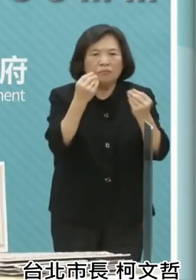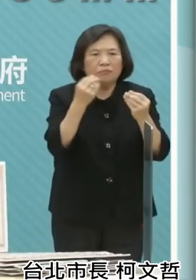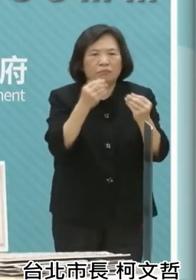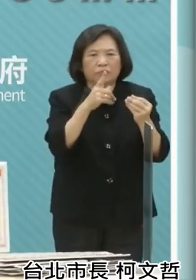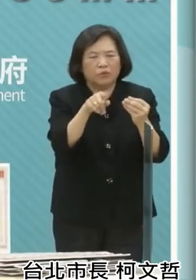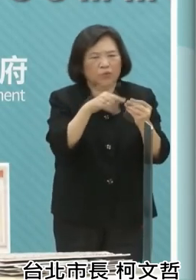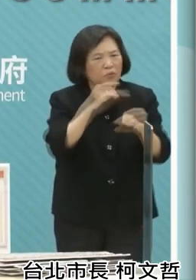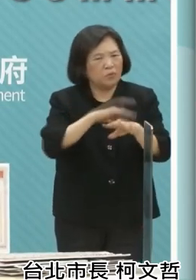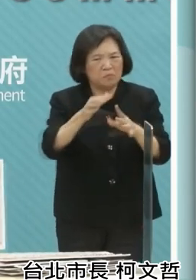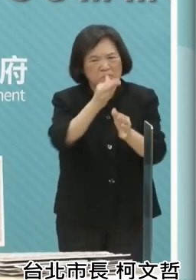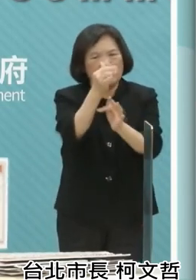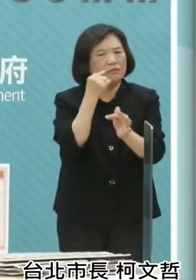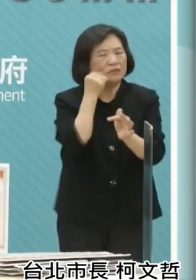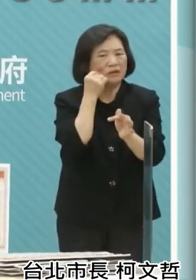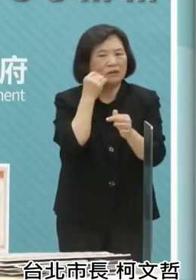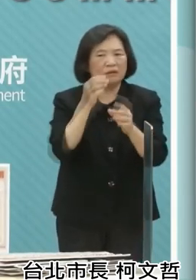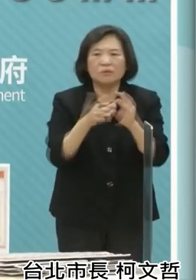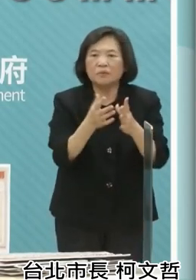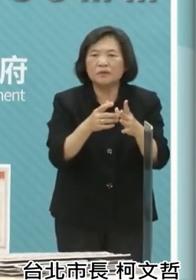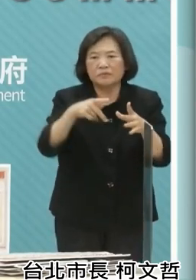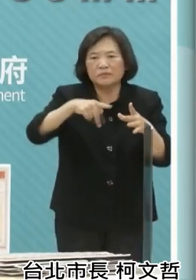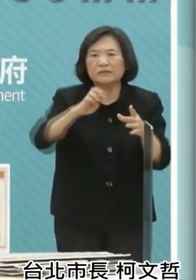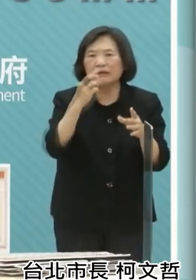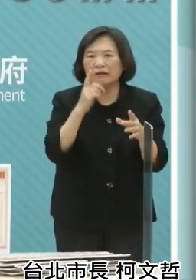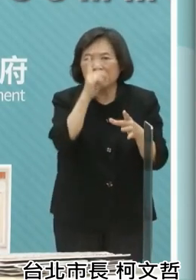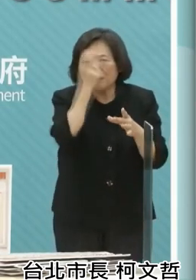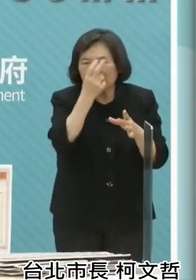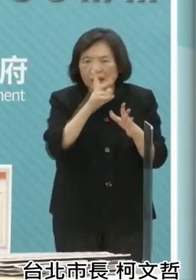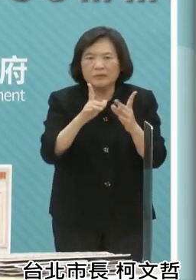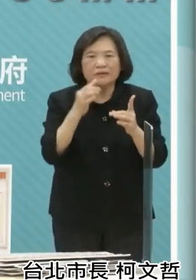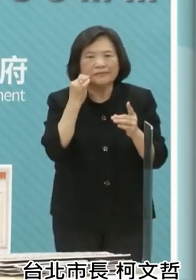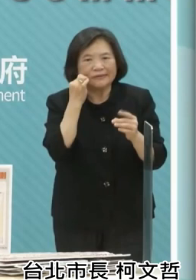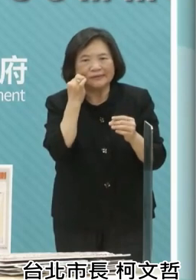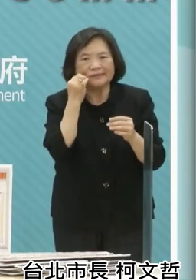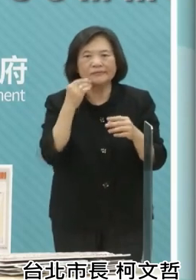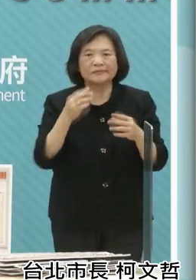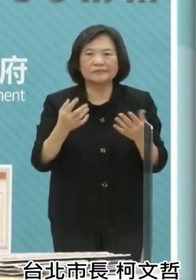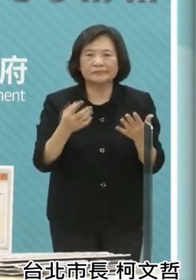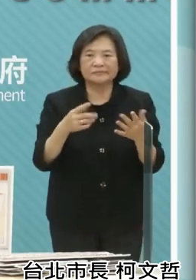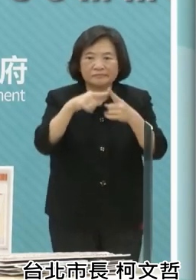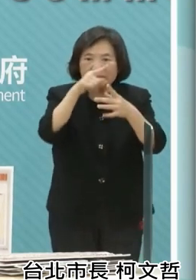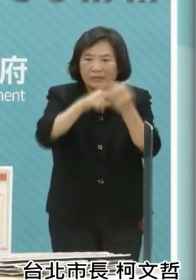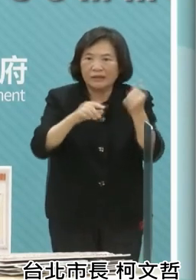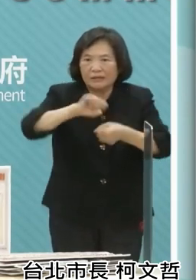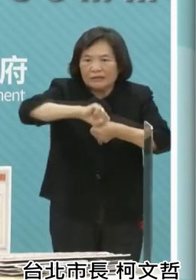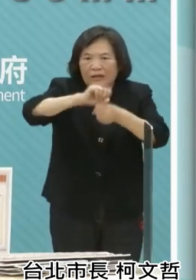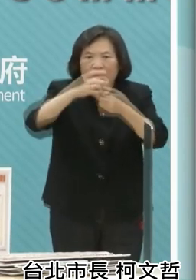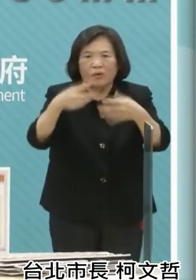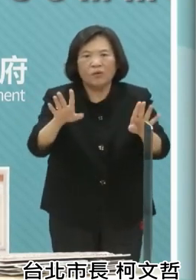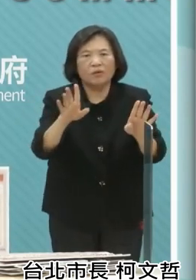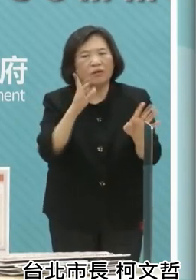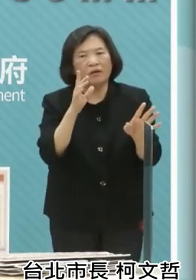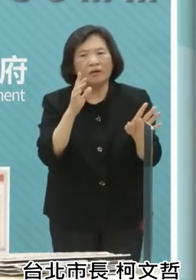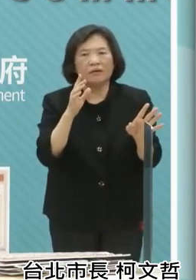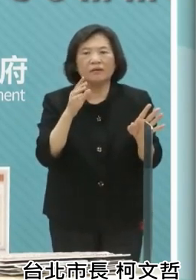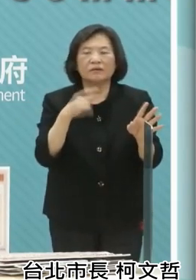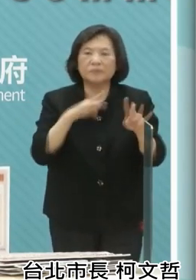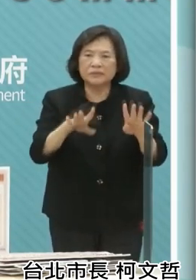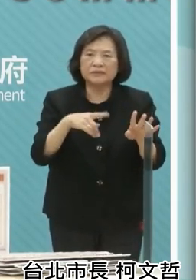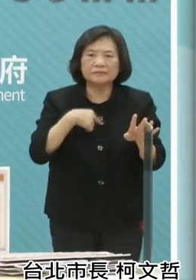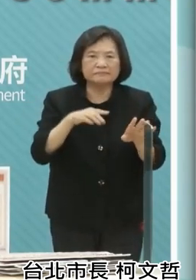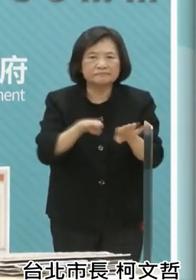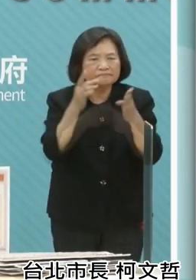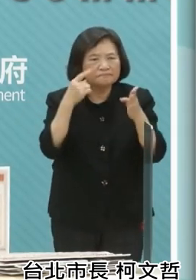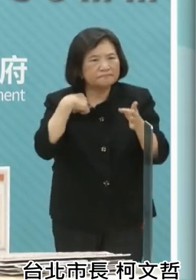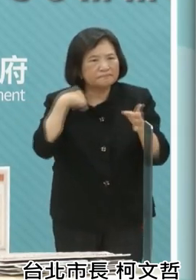因为你做 PCR 的量能都没那么高，所以很多会确诊的，因为没有做 PCR 就没有测。所以我们要开始，我们在